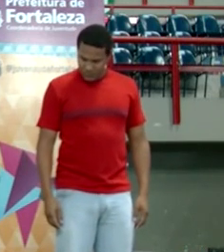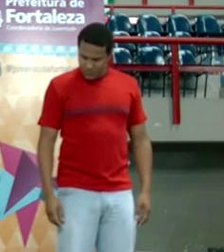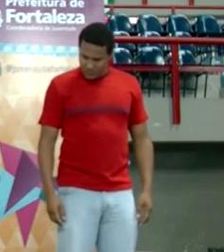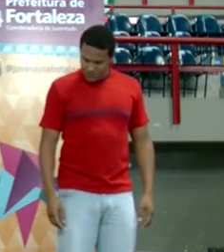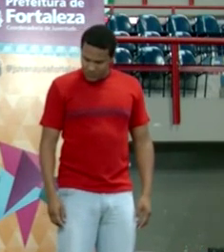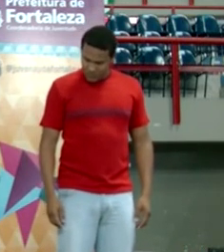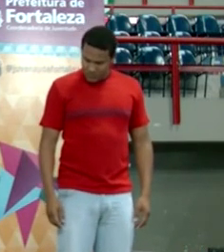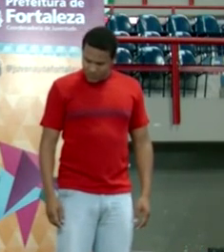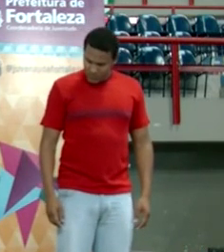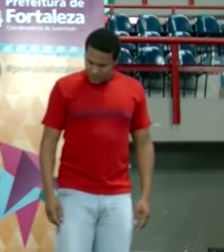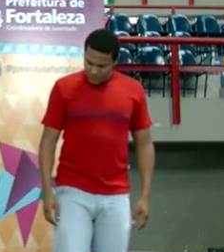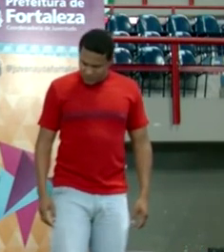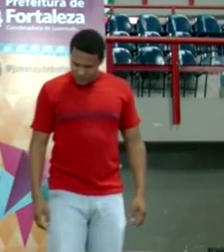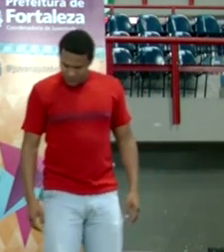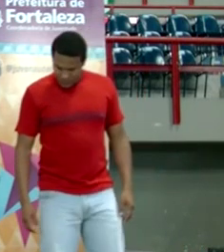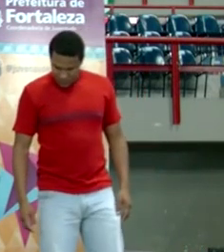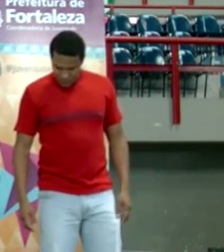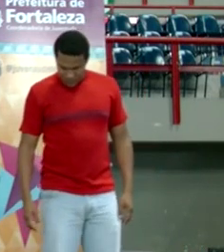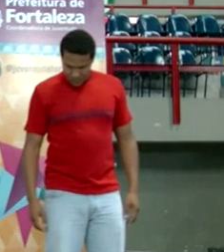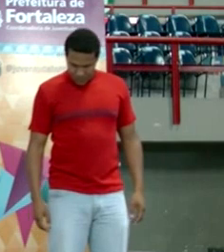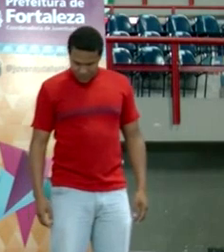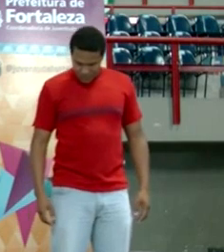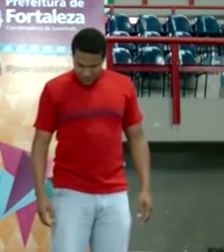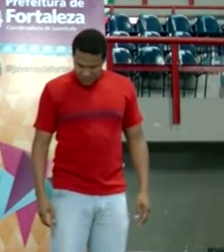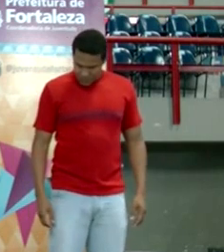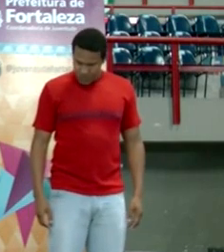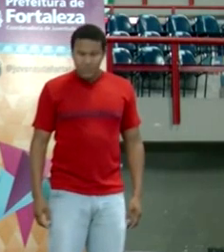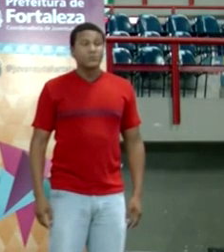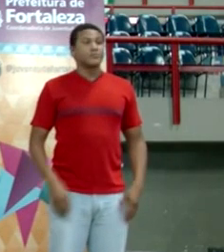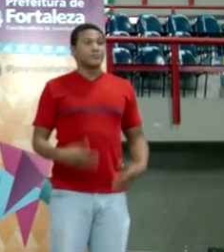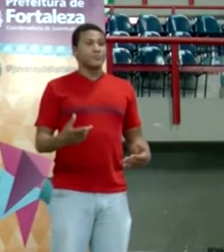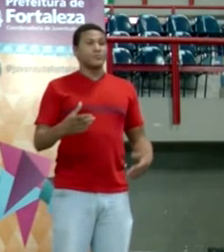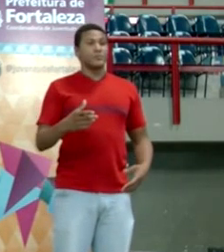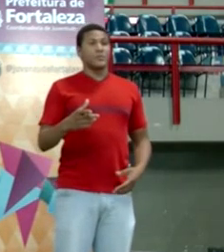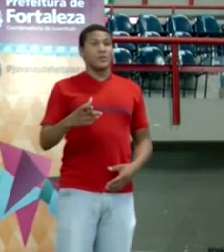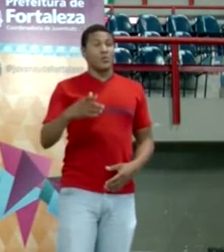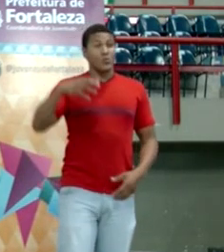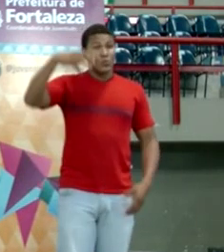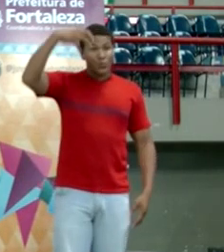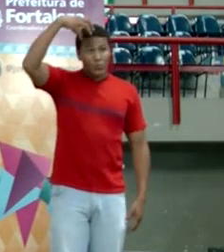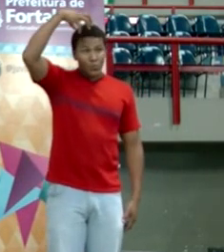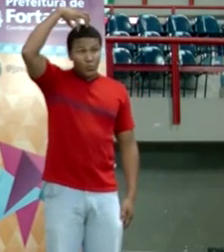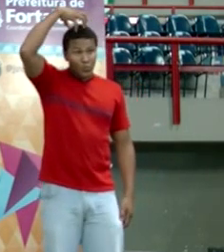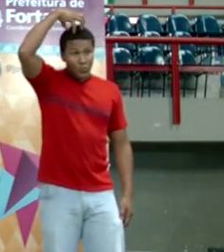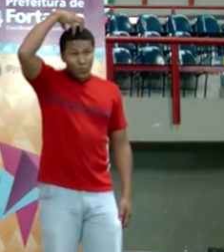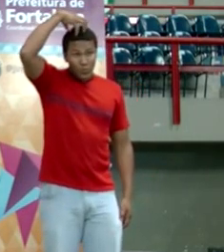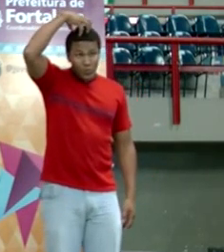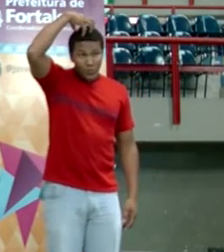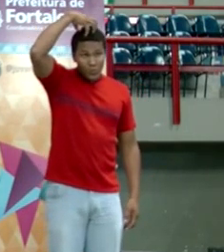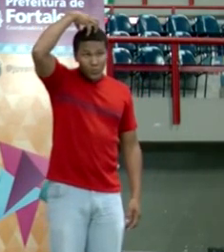1688. Pontinho. O rei